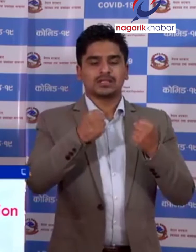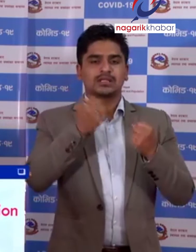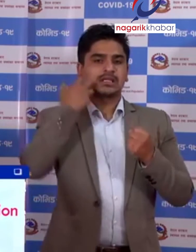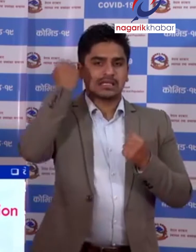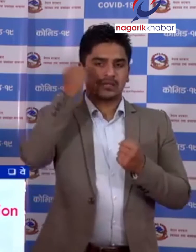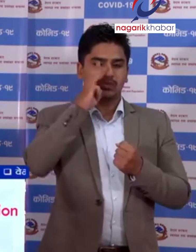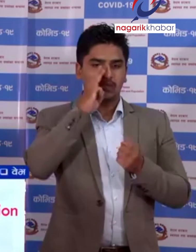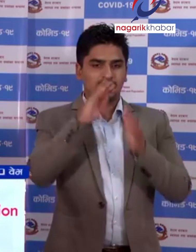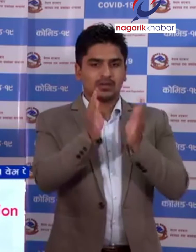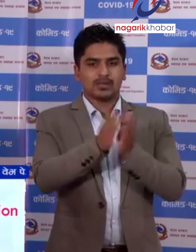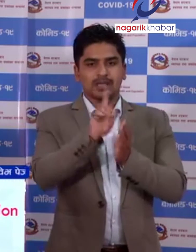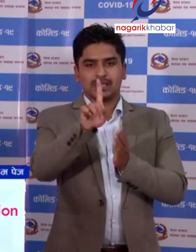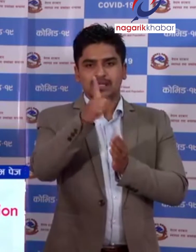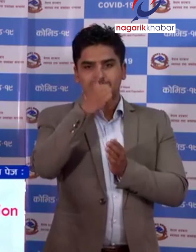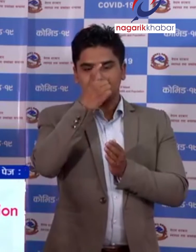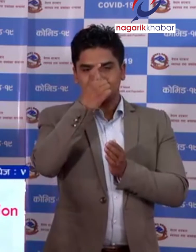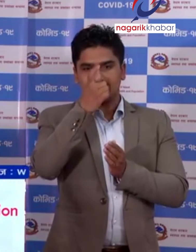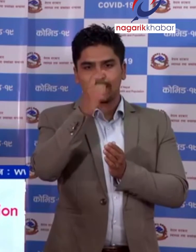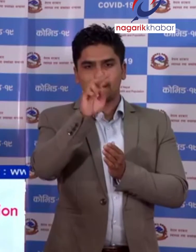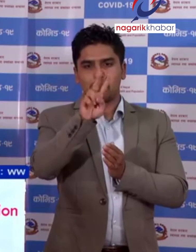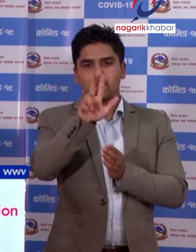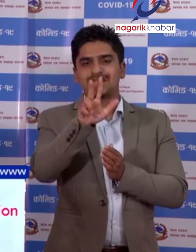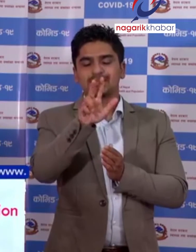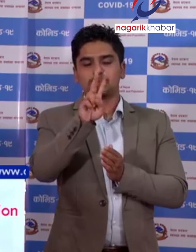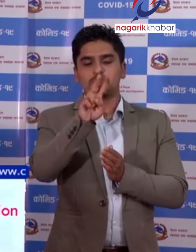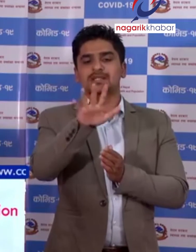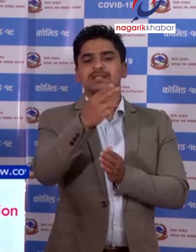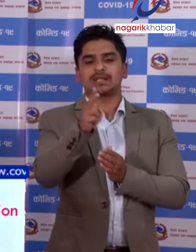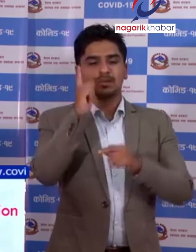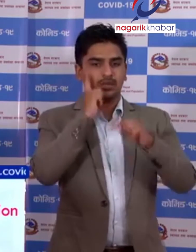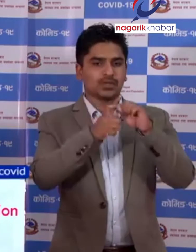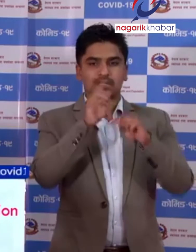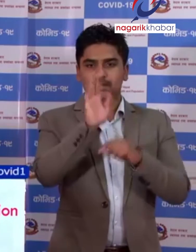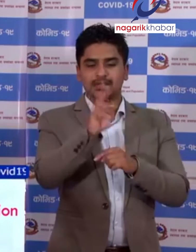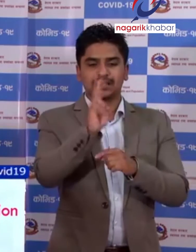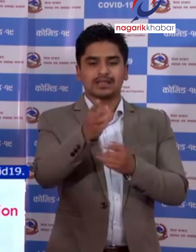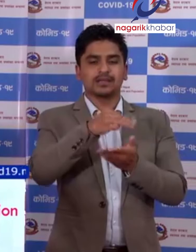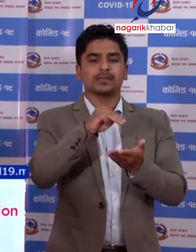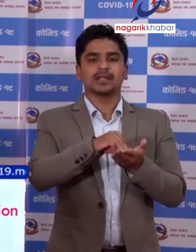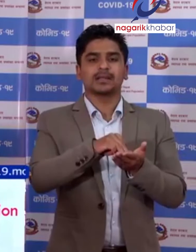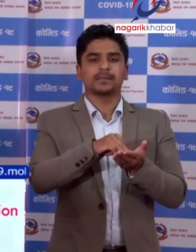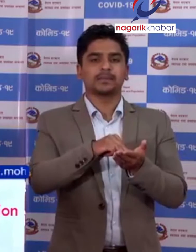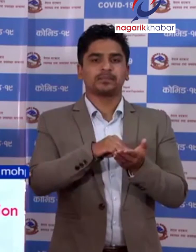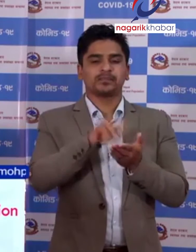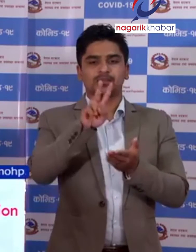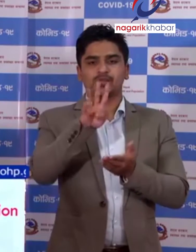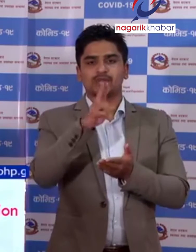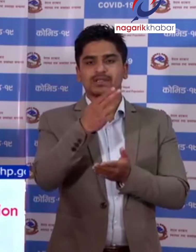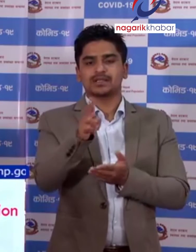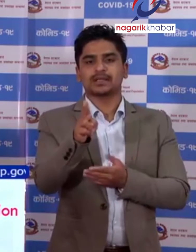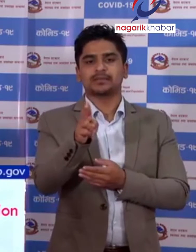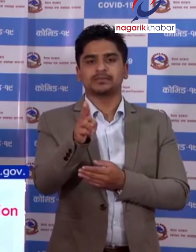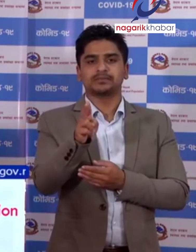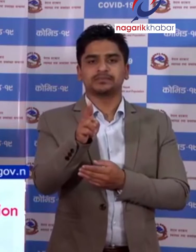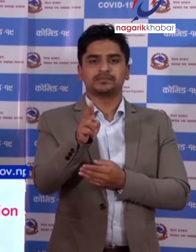टेकुमा जम्मा 125 जना को पॉजिटिव आएको छ, त्यसमध्ये 24 जना